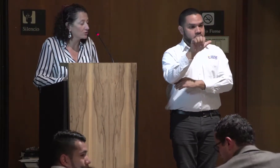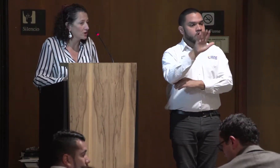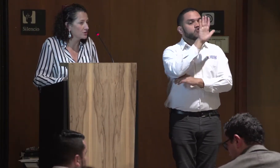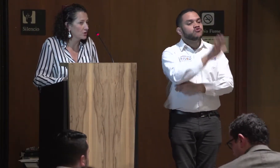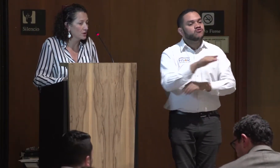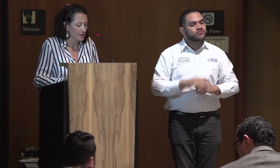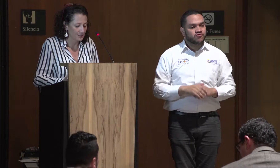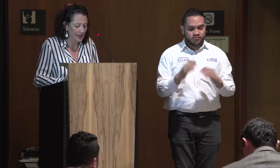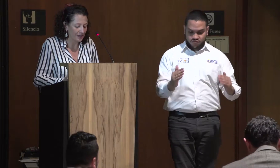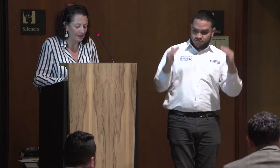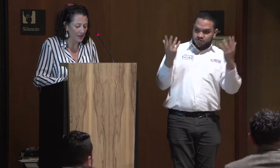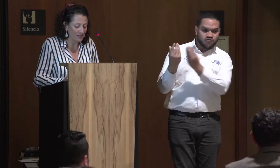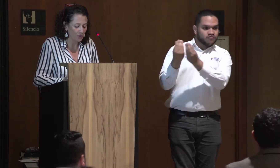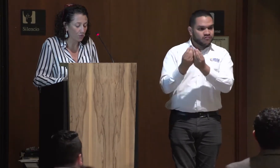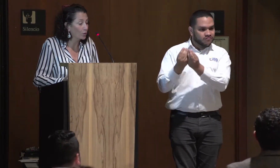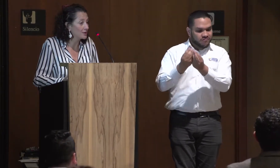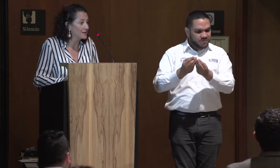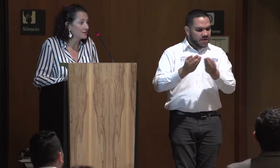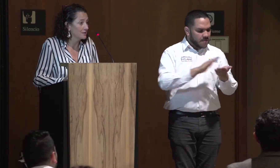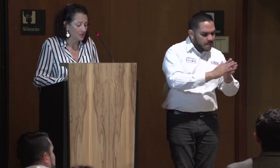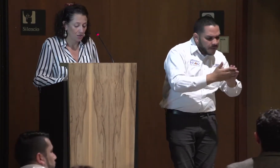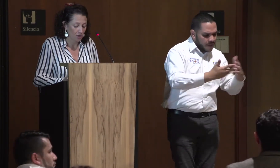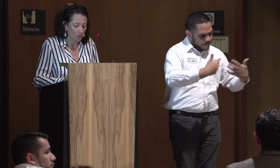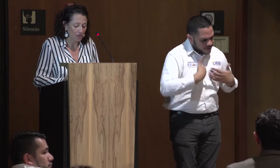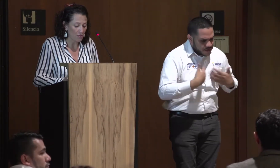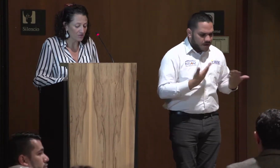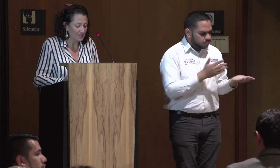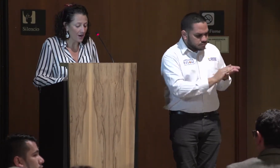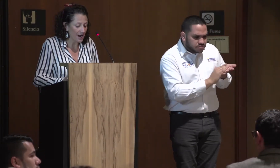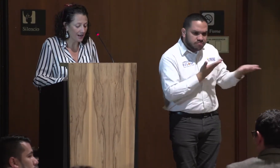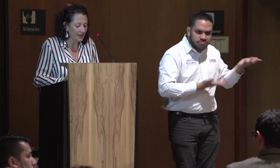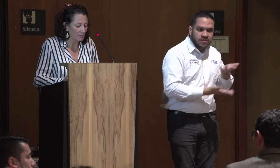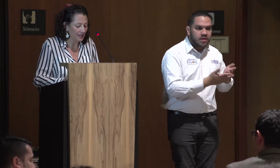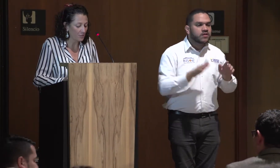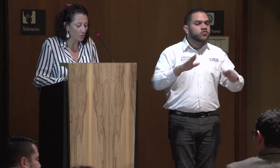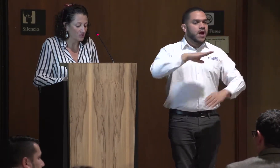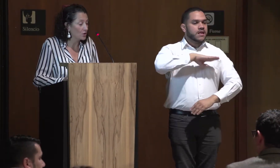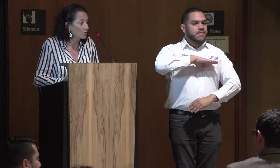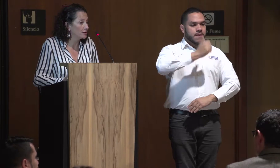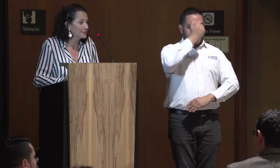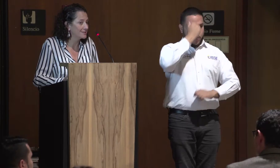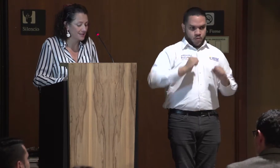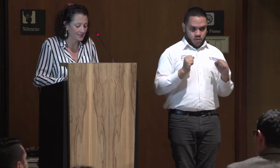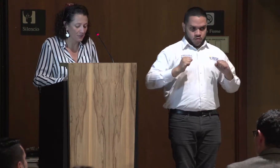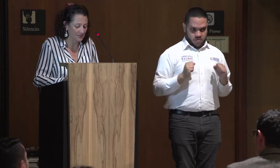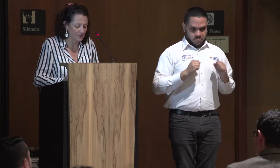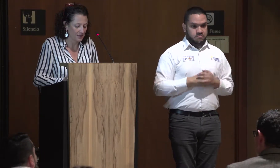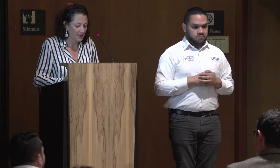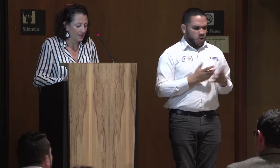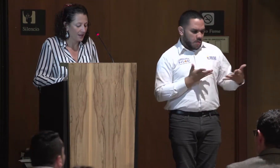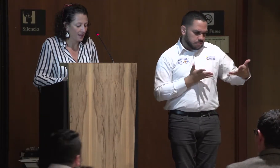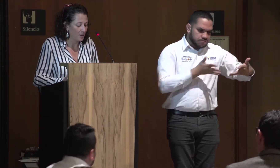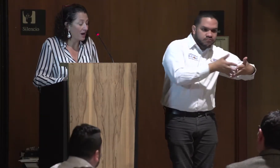y la reconciliación de la Alcaldía Mayor de Bogotá, con quien vamos a trabajar en el plan de apropiación de señas de